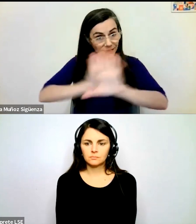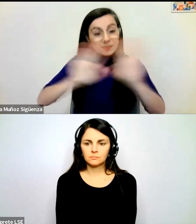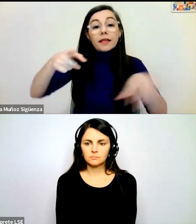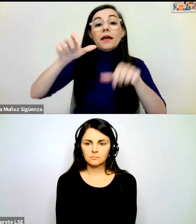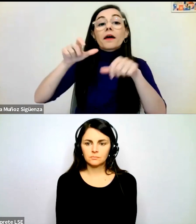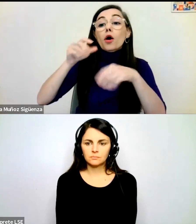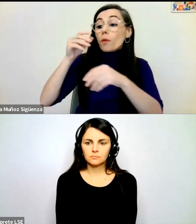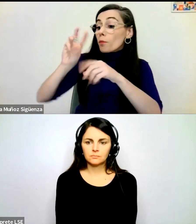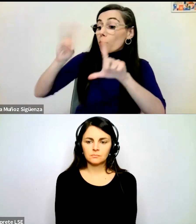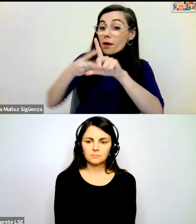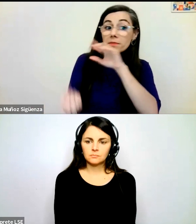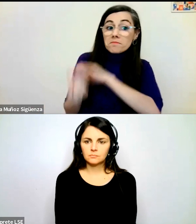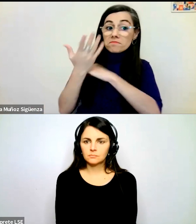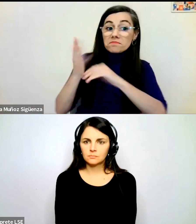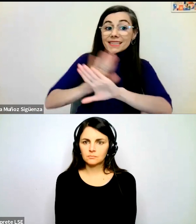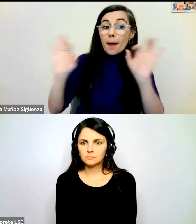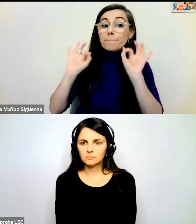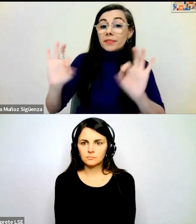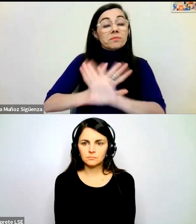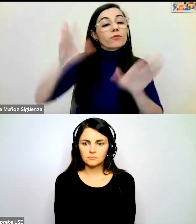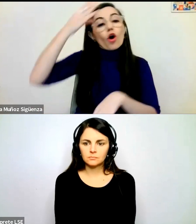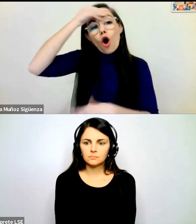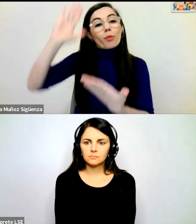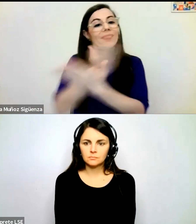de leyes que están en nuestra web